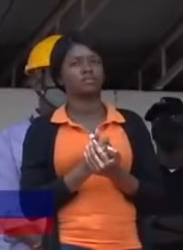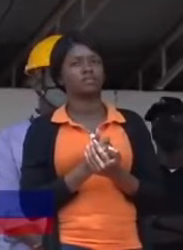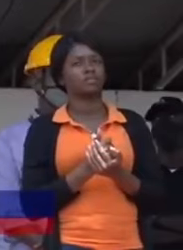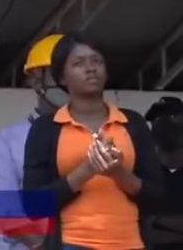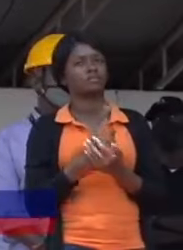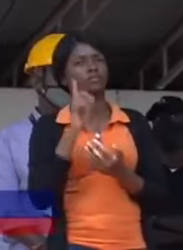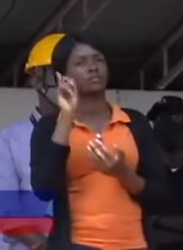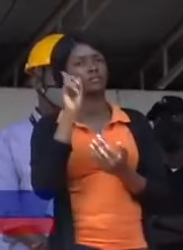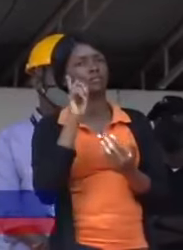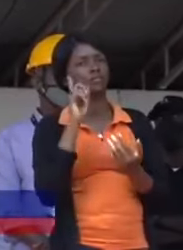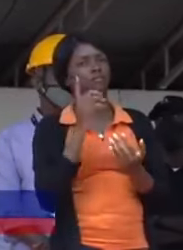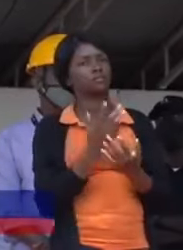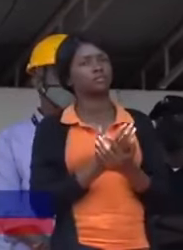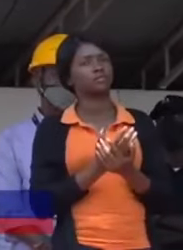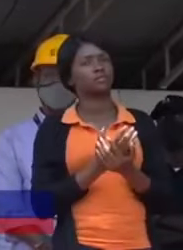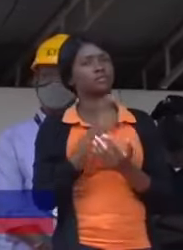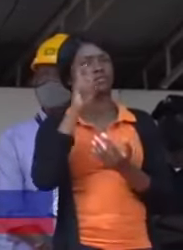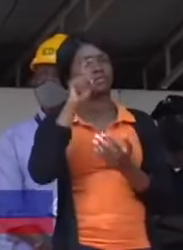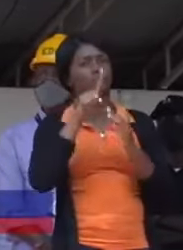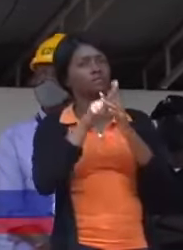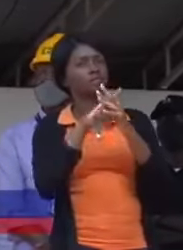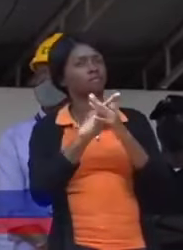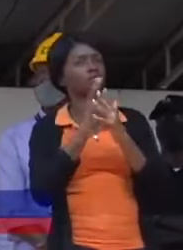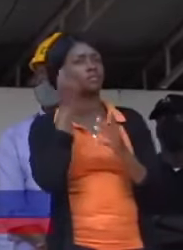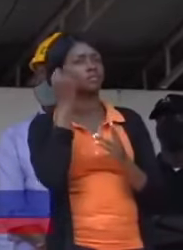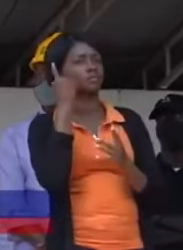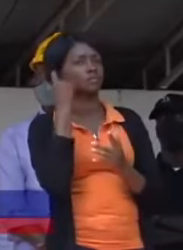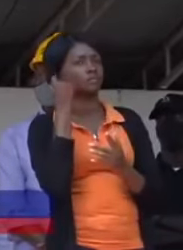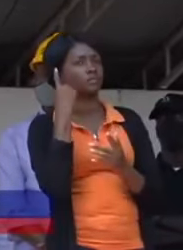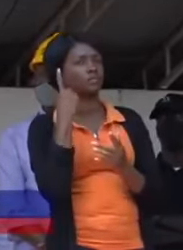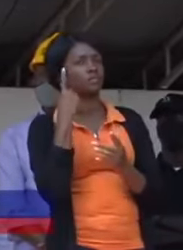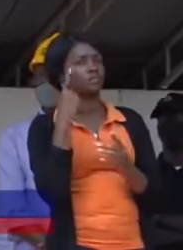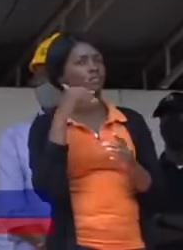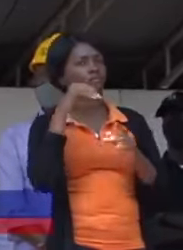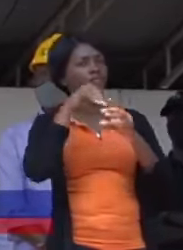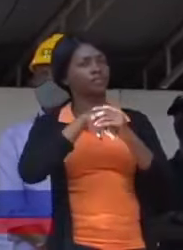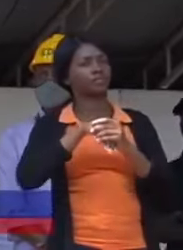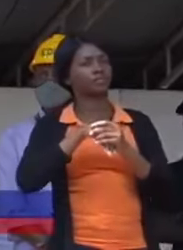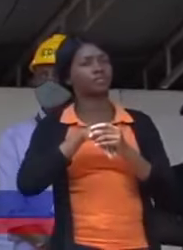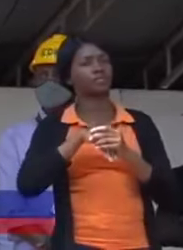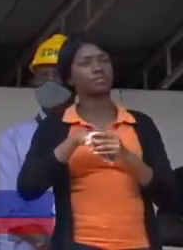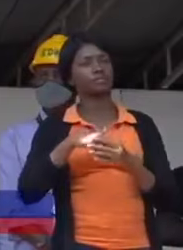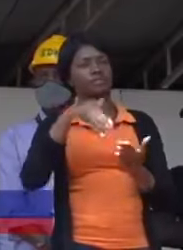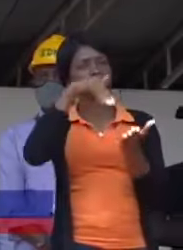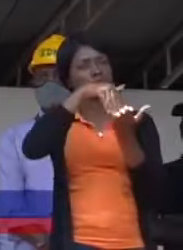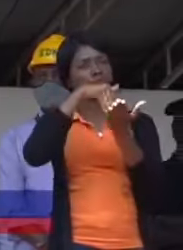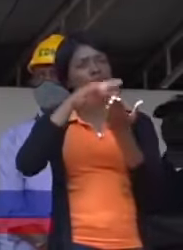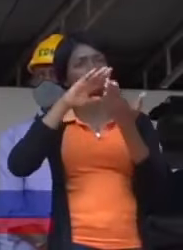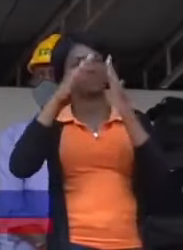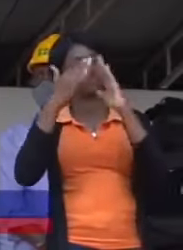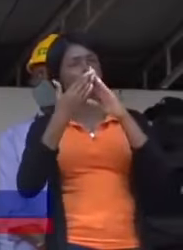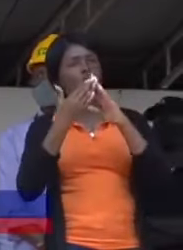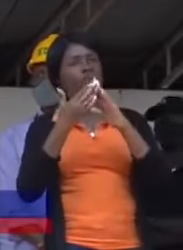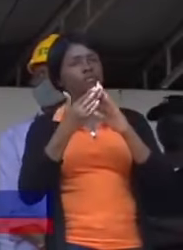côté réa, faut yo commencer comprendre nan mitan ville ça.